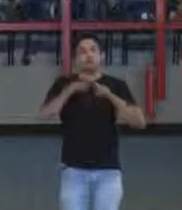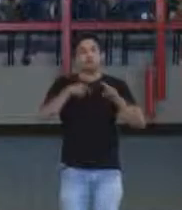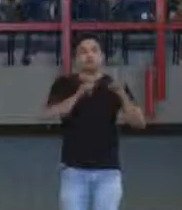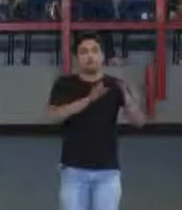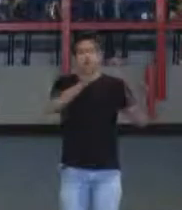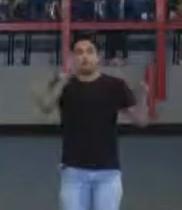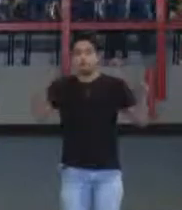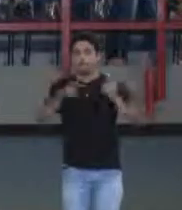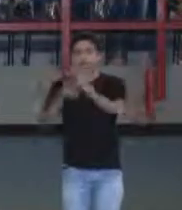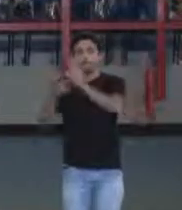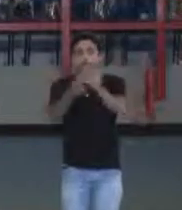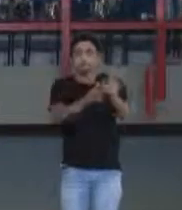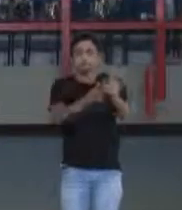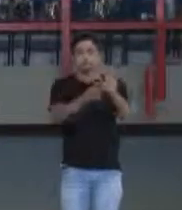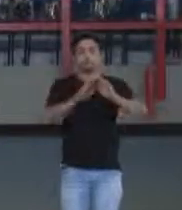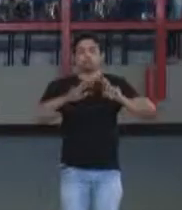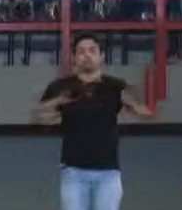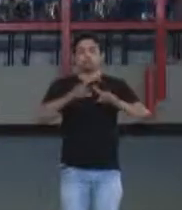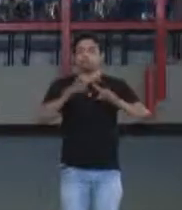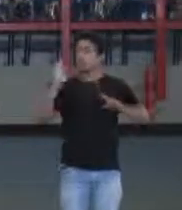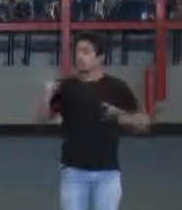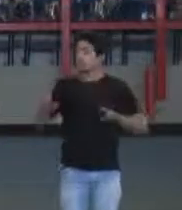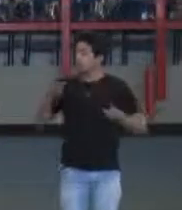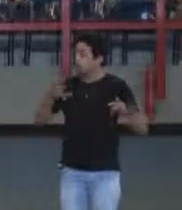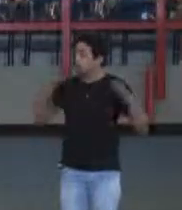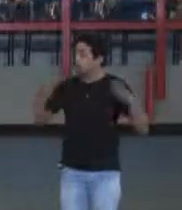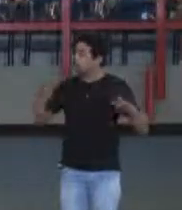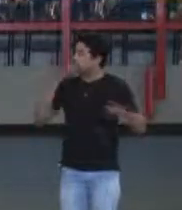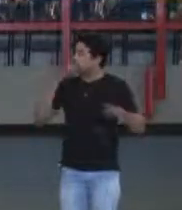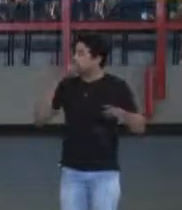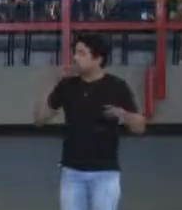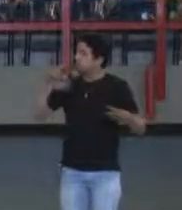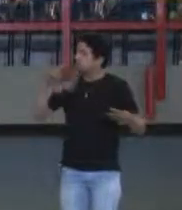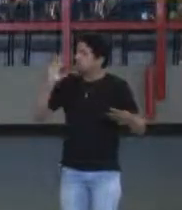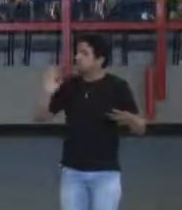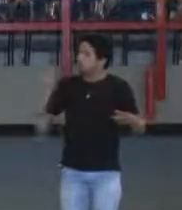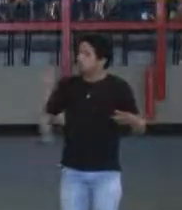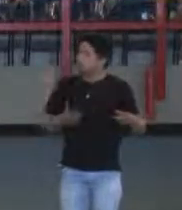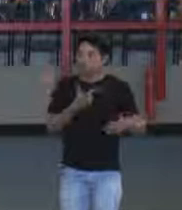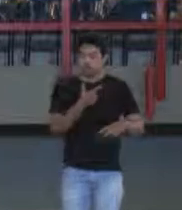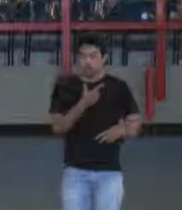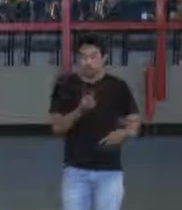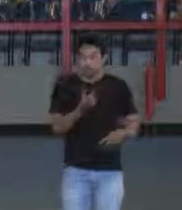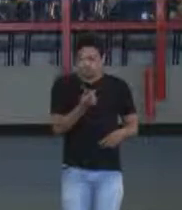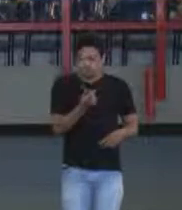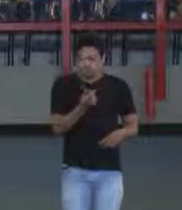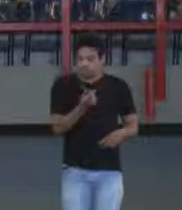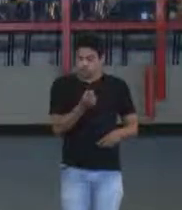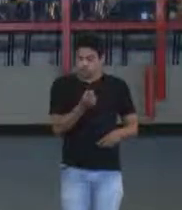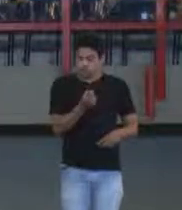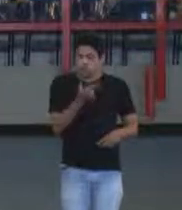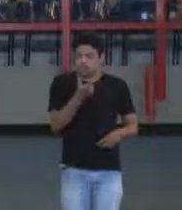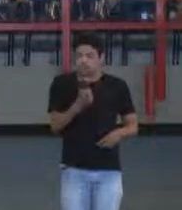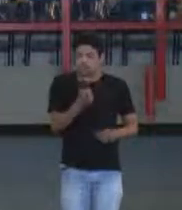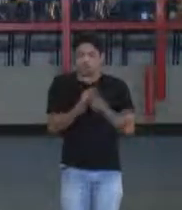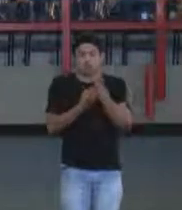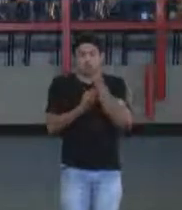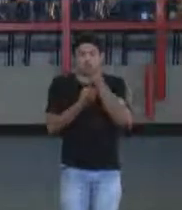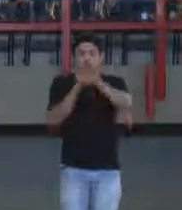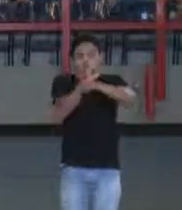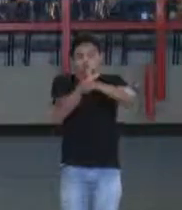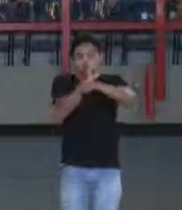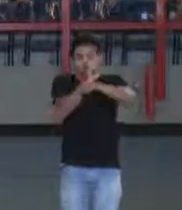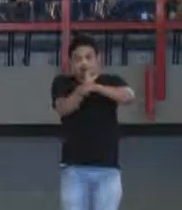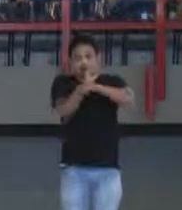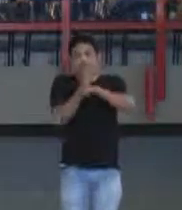modo diferente, tá? Porque, na realidade, a 20 km por hora não existe só um veículo trafegando